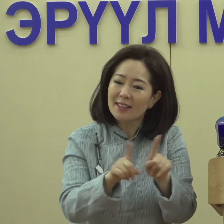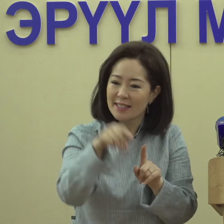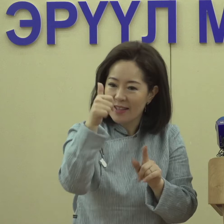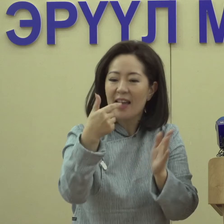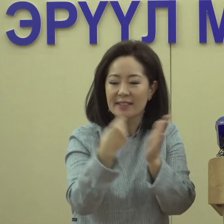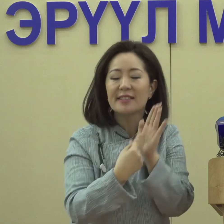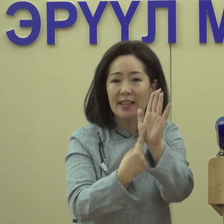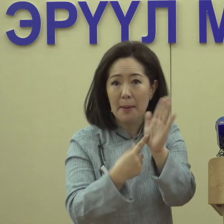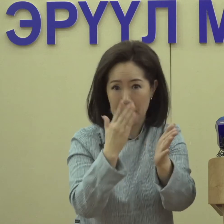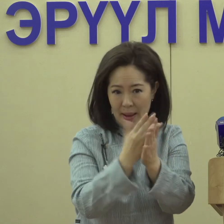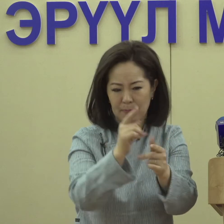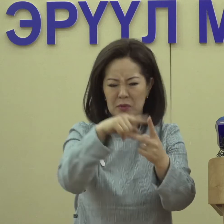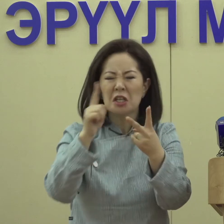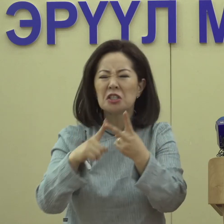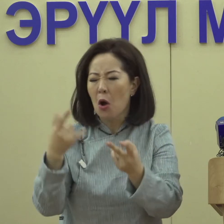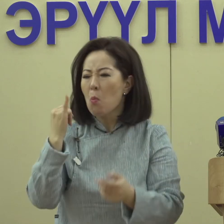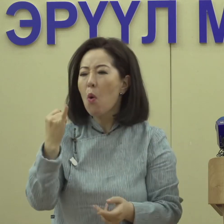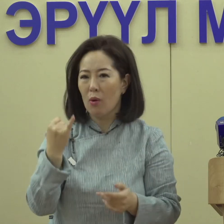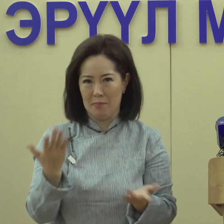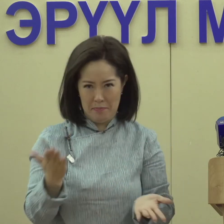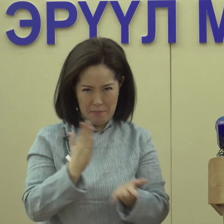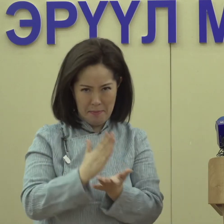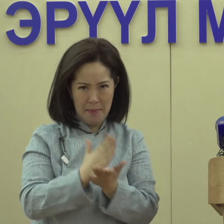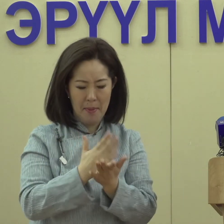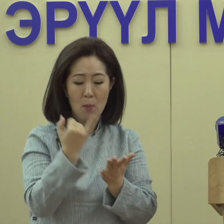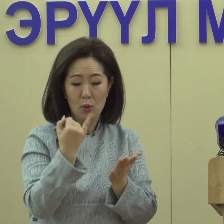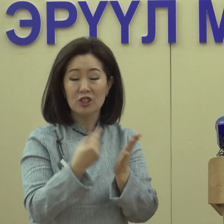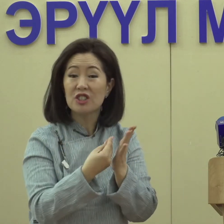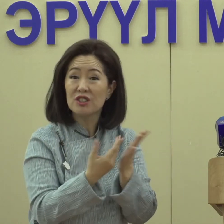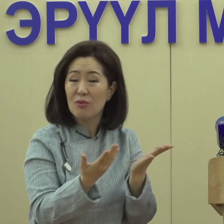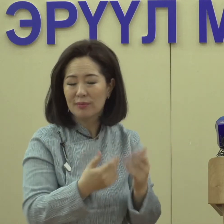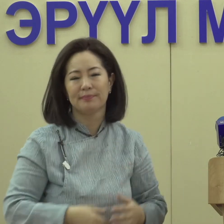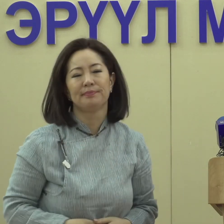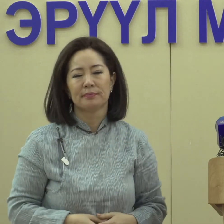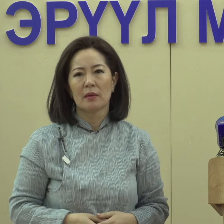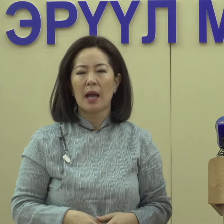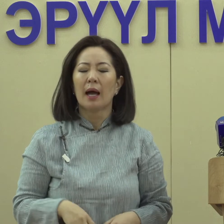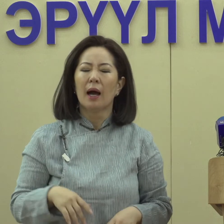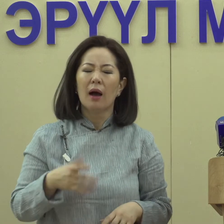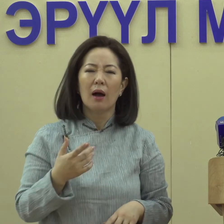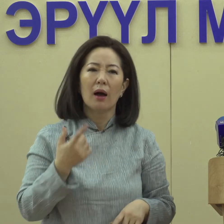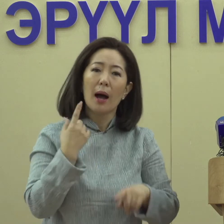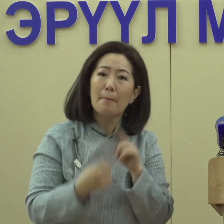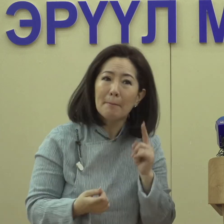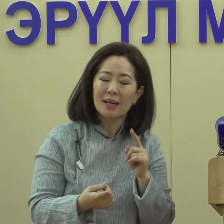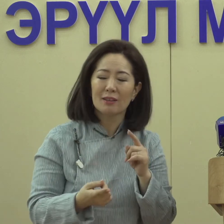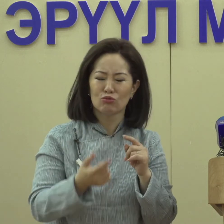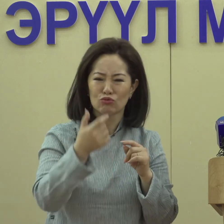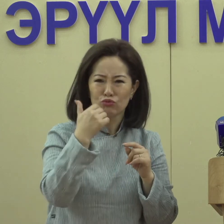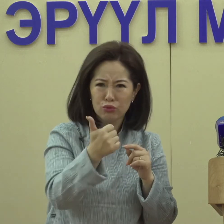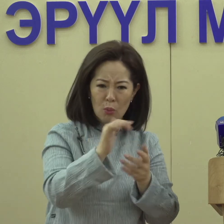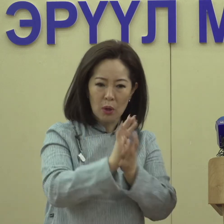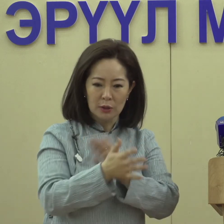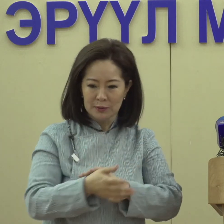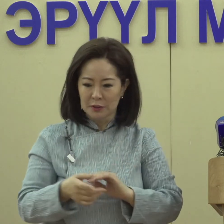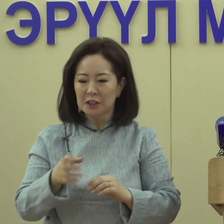байна. А нөгөө бас муу жишээ нь болохоор маш одоо амархан боловч